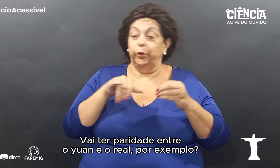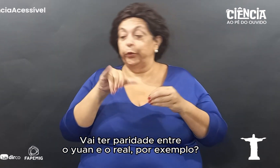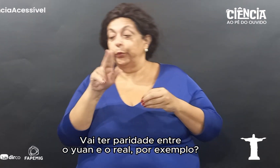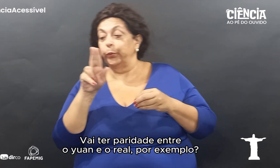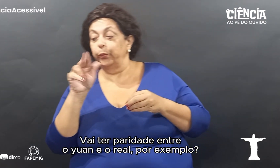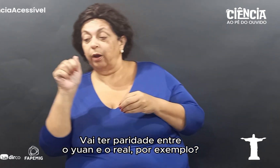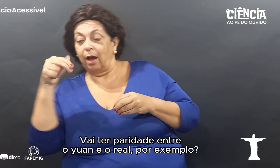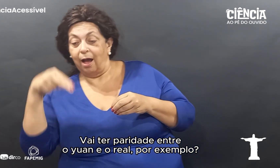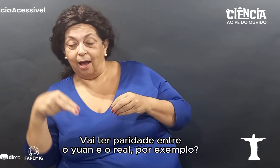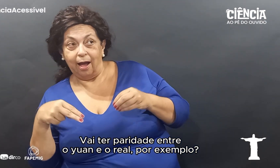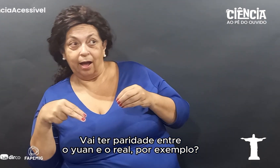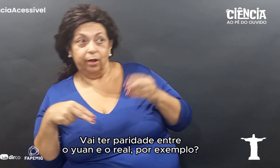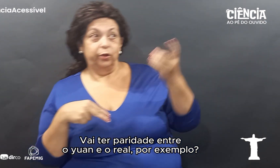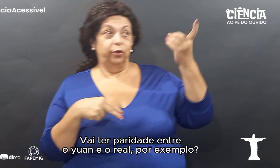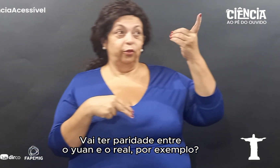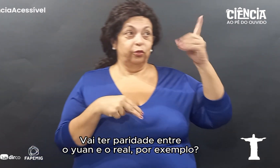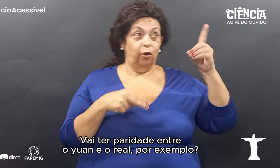yuan e